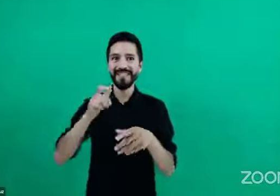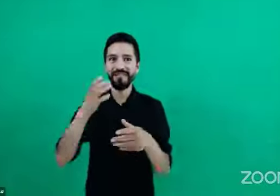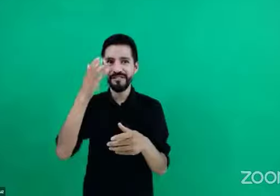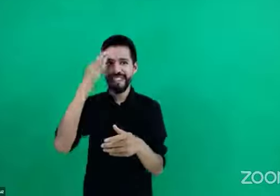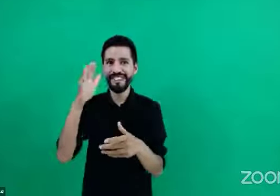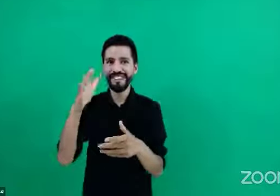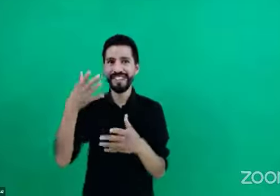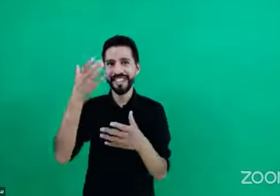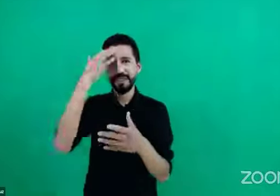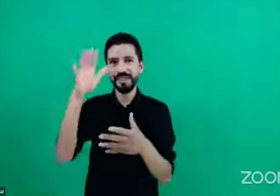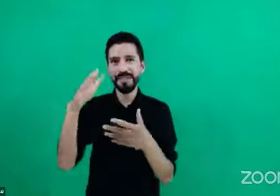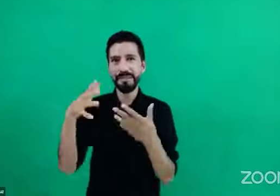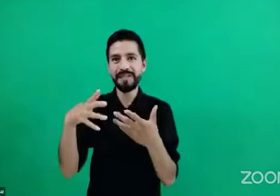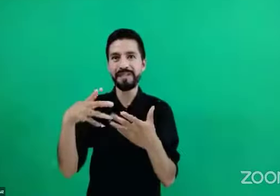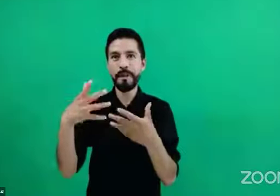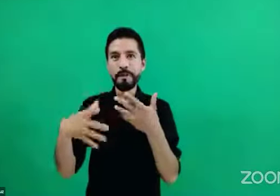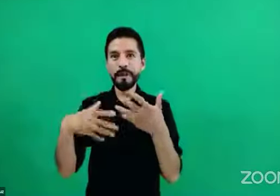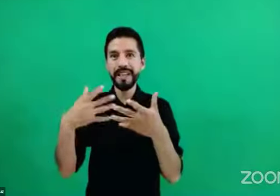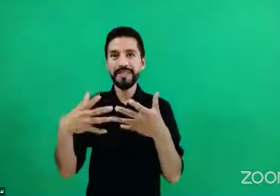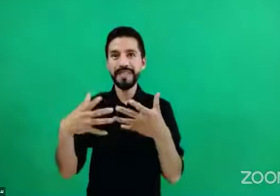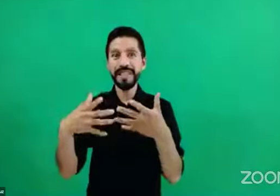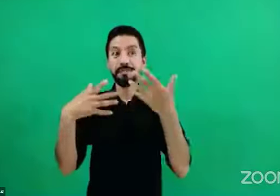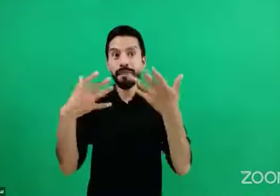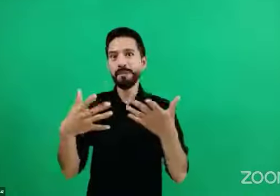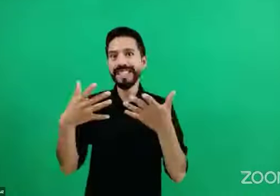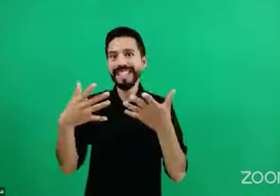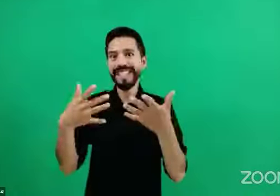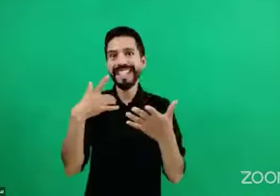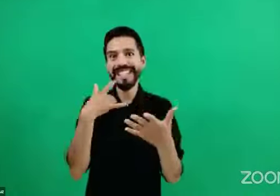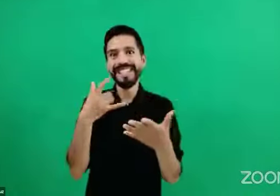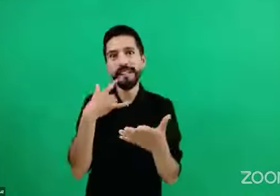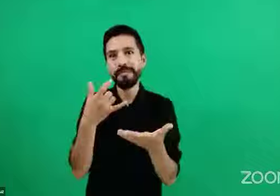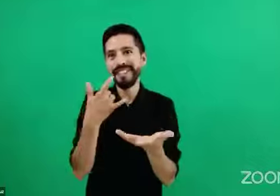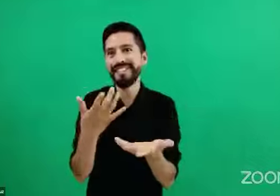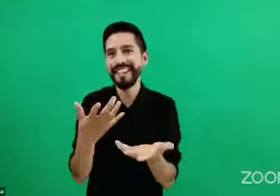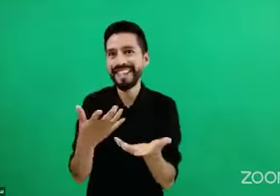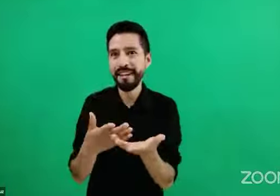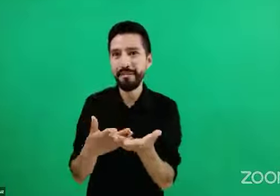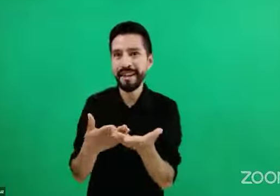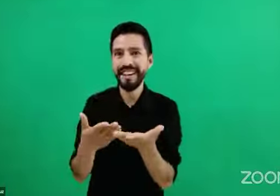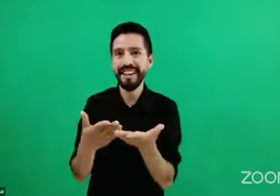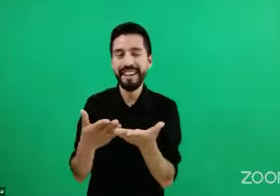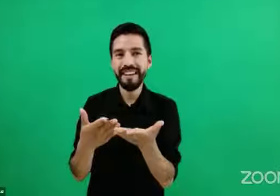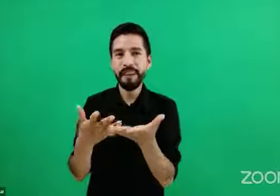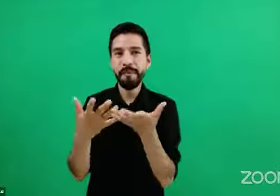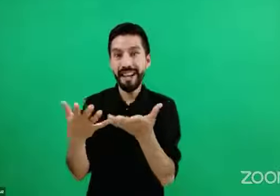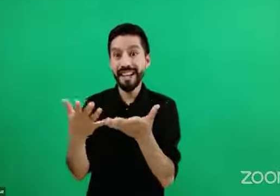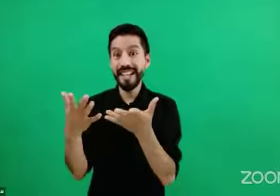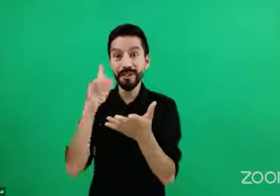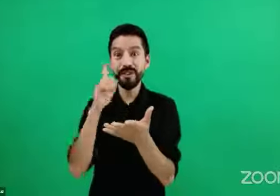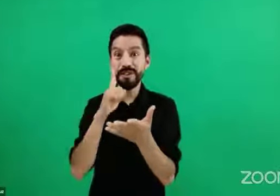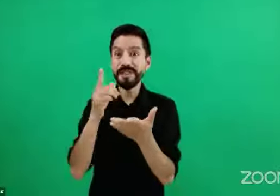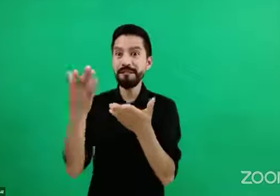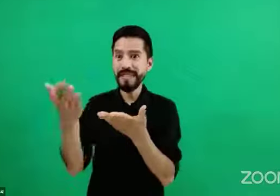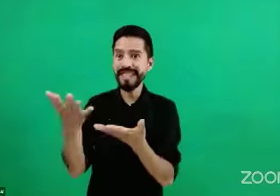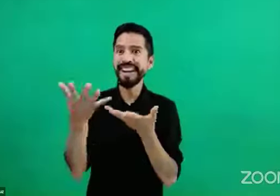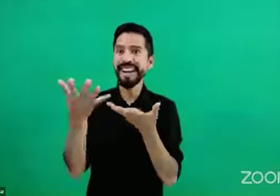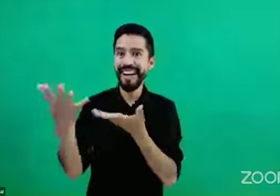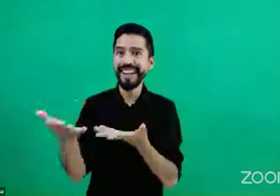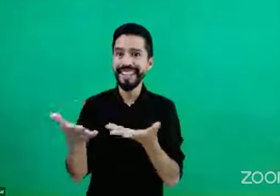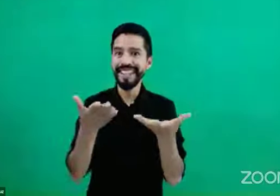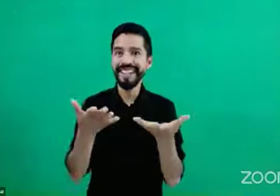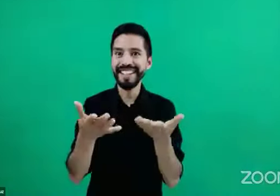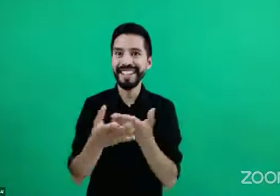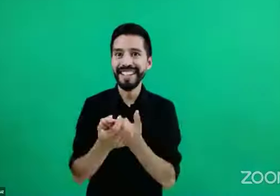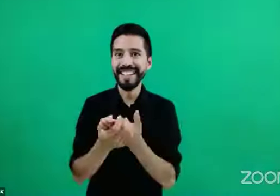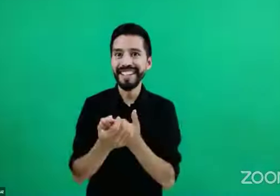esa desconfianza o el desconocimiento. Entonces, pero pues sí se necesita perseverancia para que los sordos empiecen